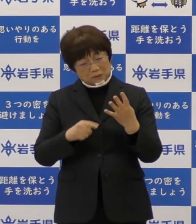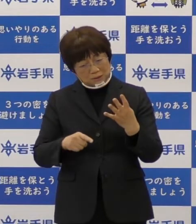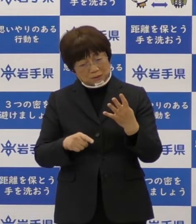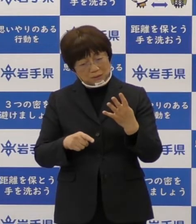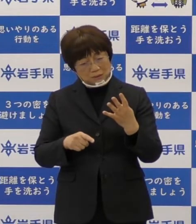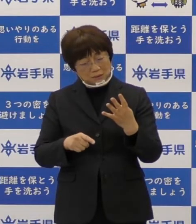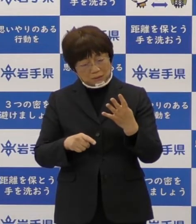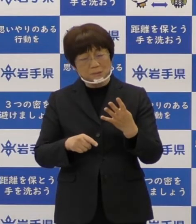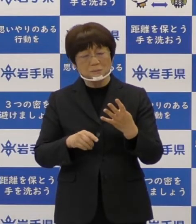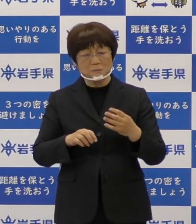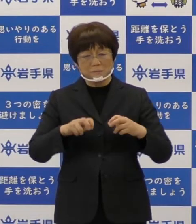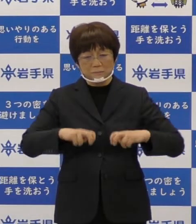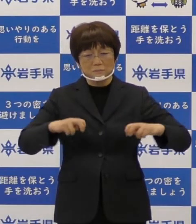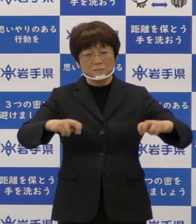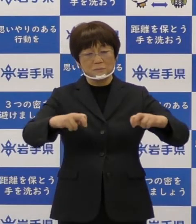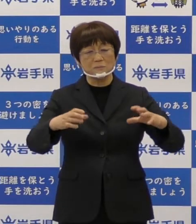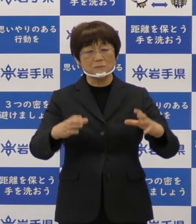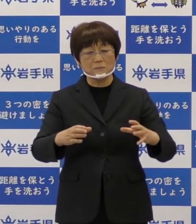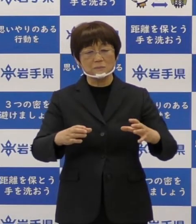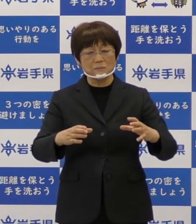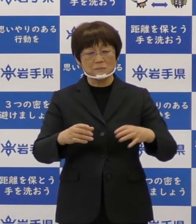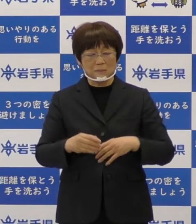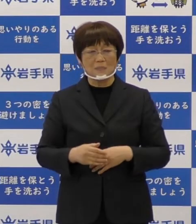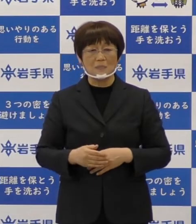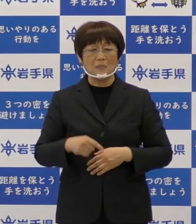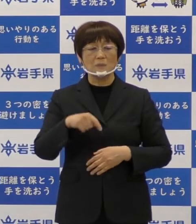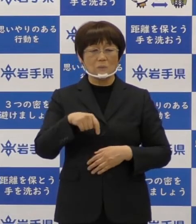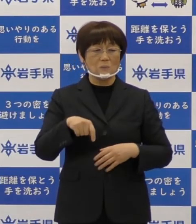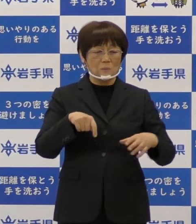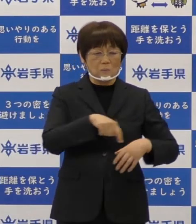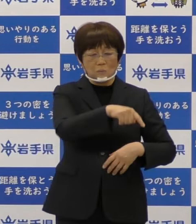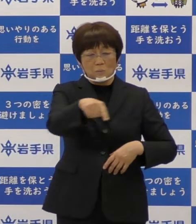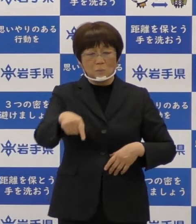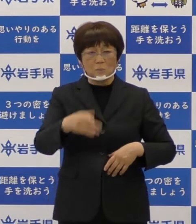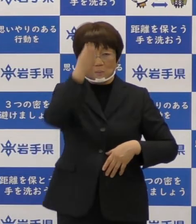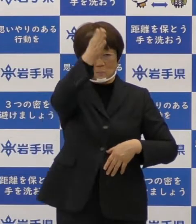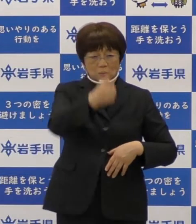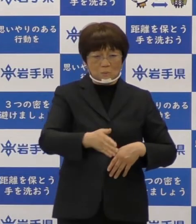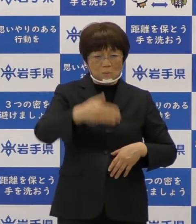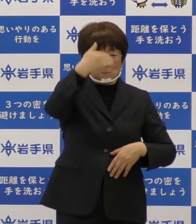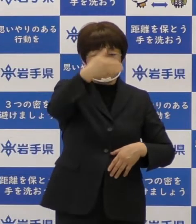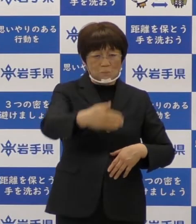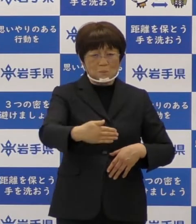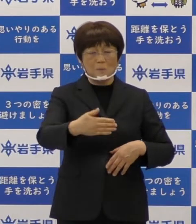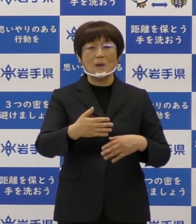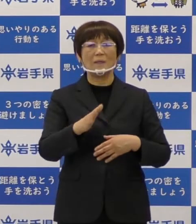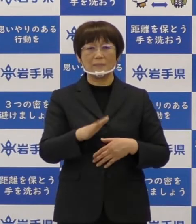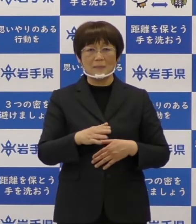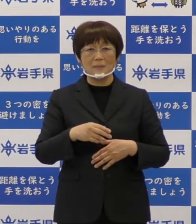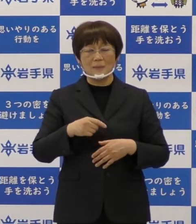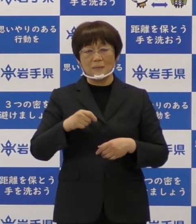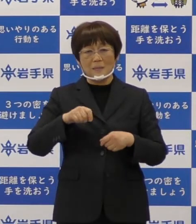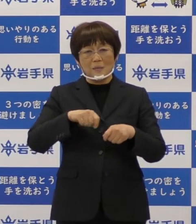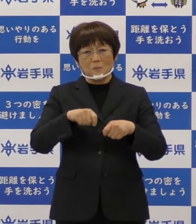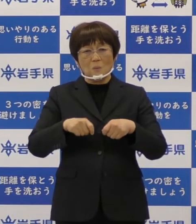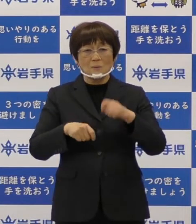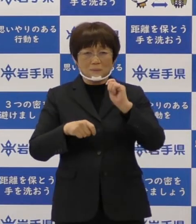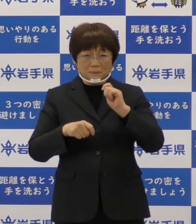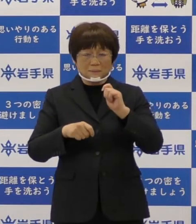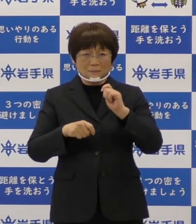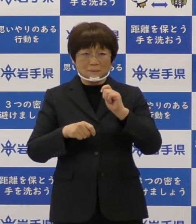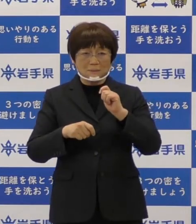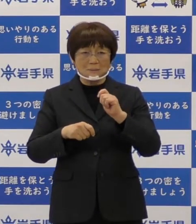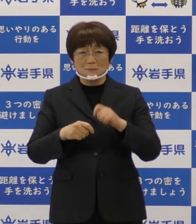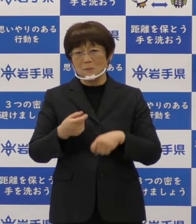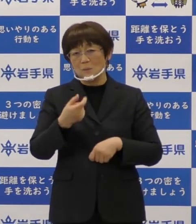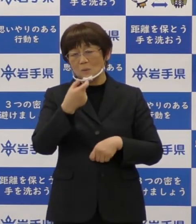ったのか、その4人の間にパーティションがきちんと入っていて、でそこでコーヒーとク